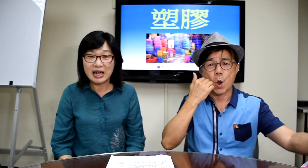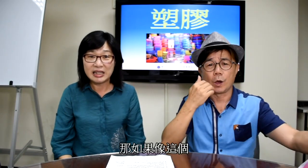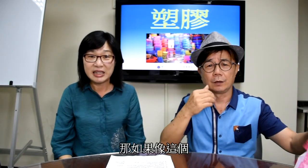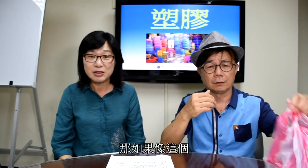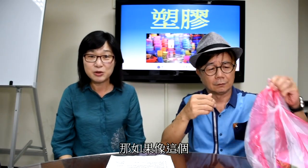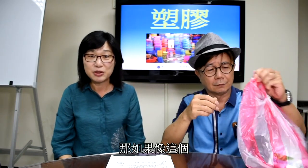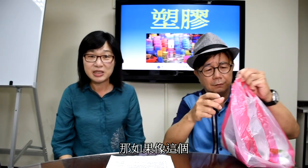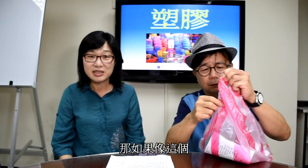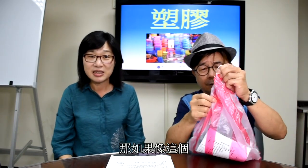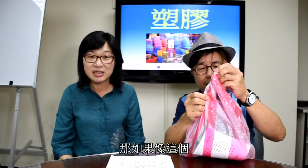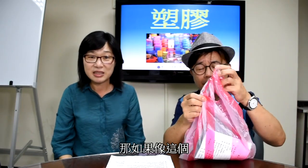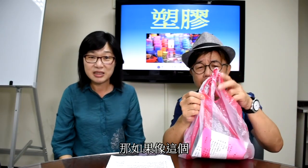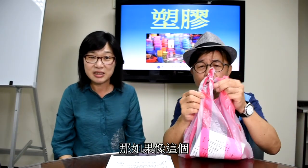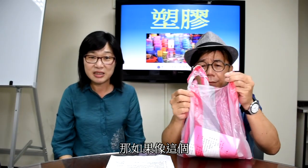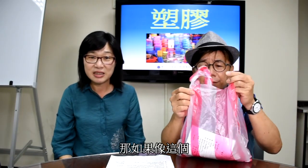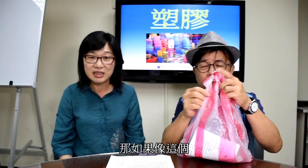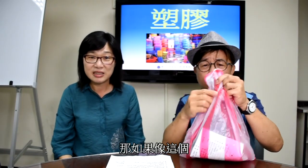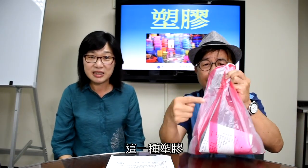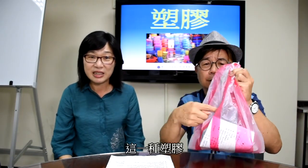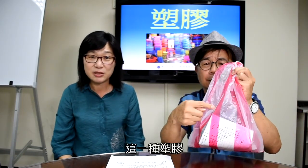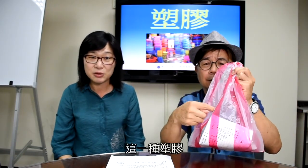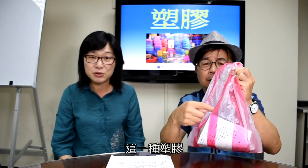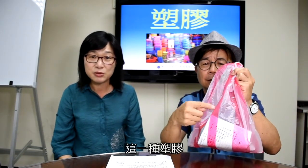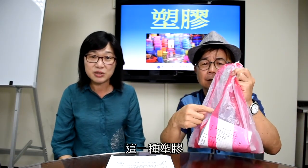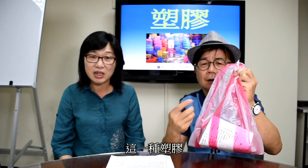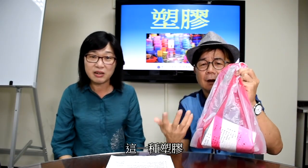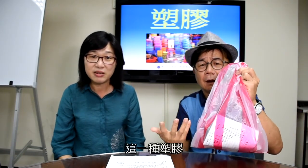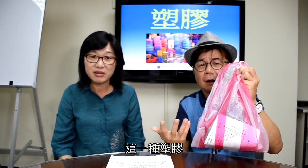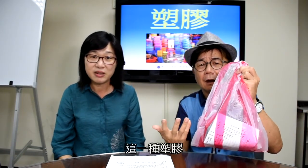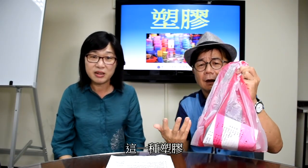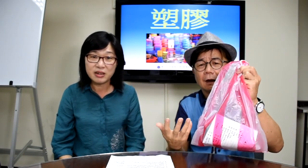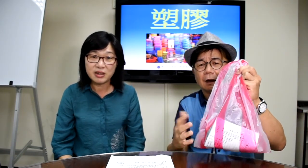那如果像这个这一种塑胶，